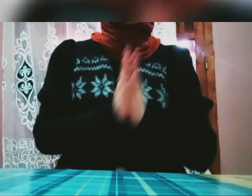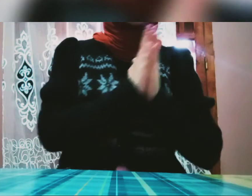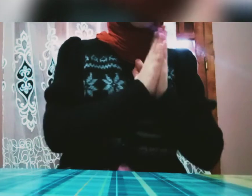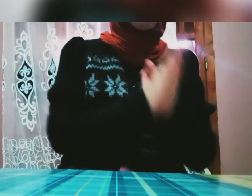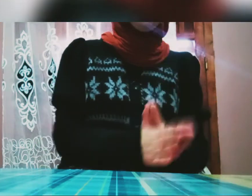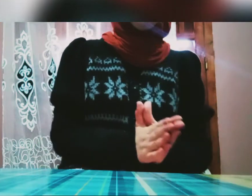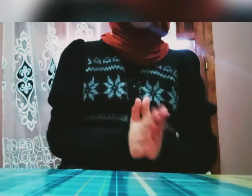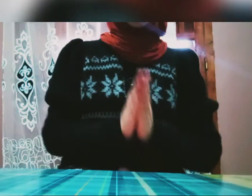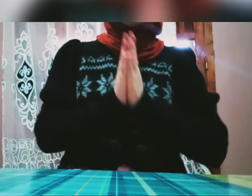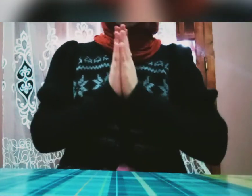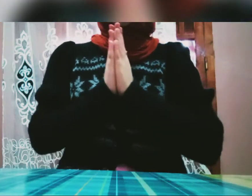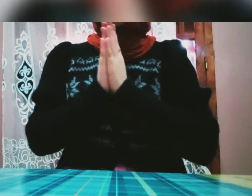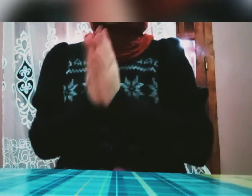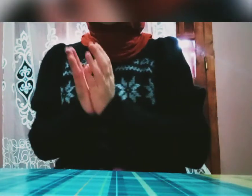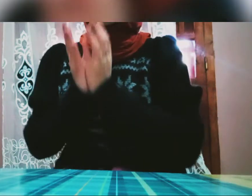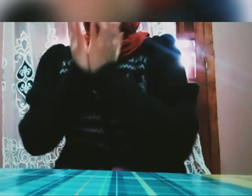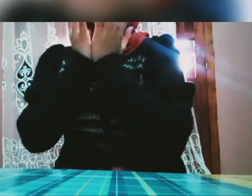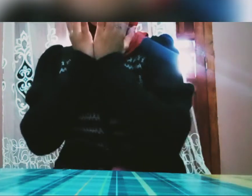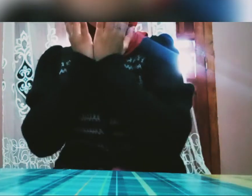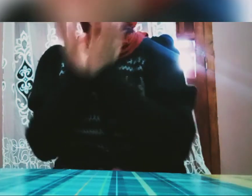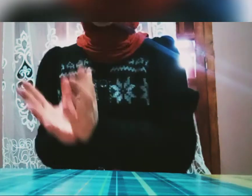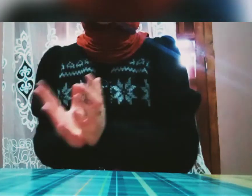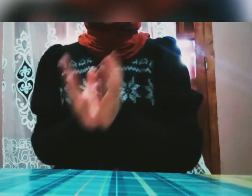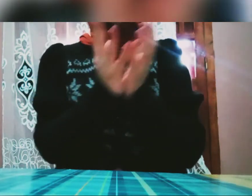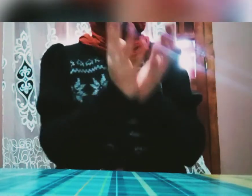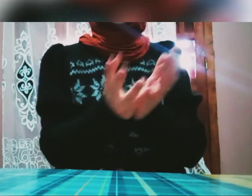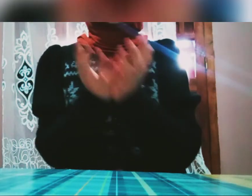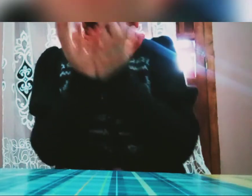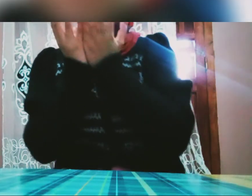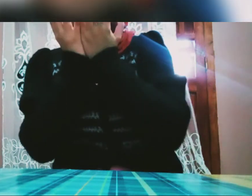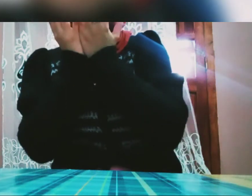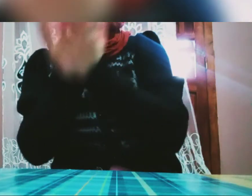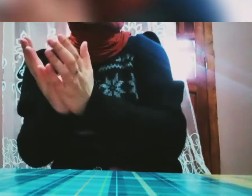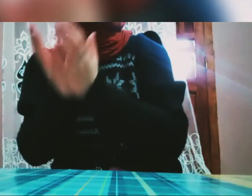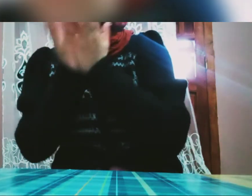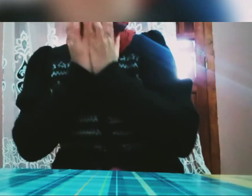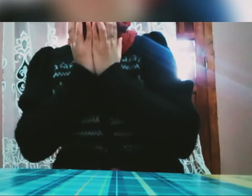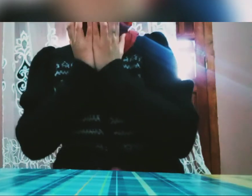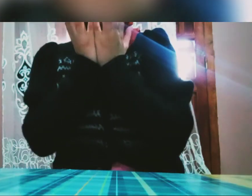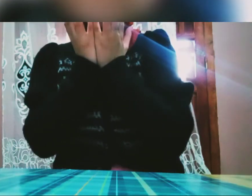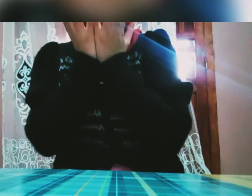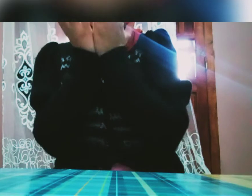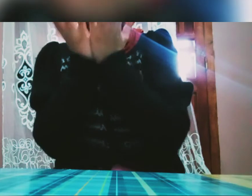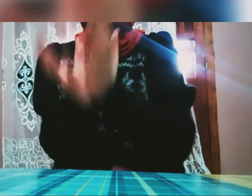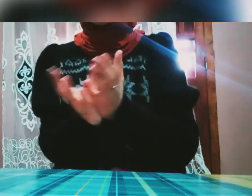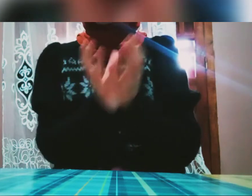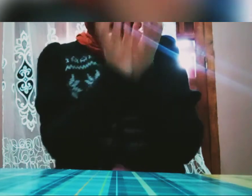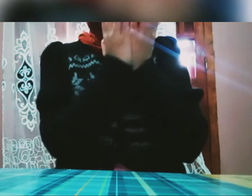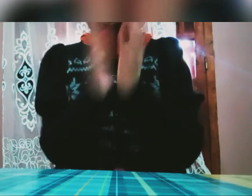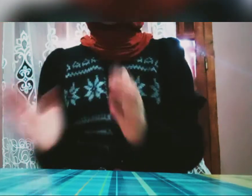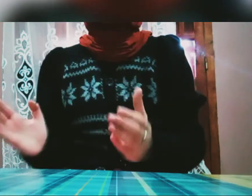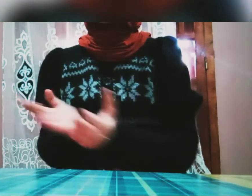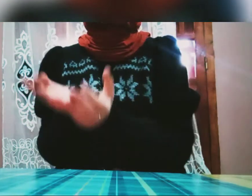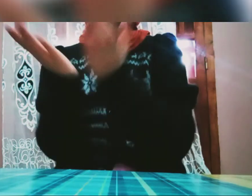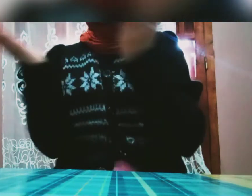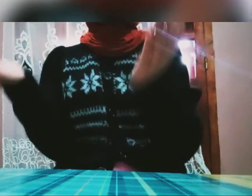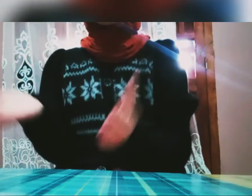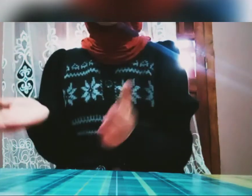المجتمع وناوي لوجه الله عز وجل غدوة عند ربي تلقاها قدامك تقابل بها ربي عز وجل يا ربي شوفني واش درت